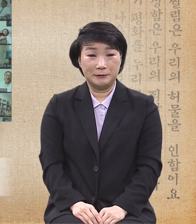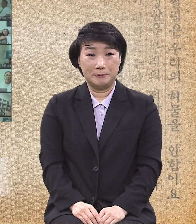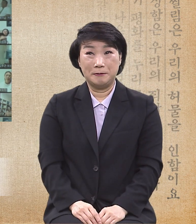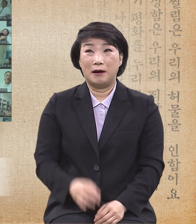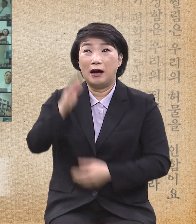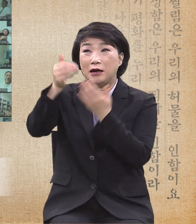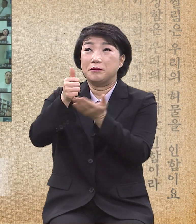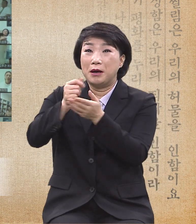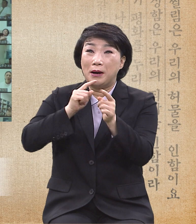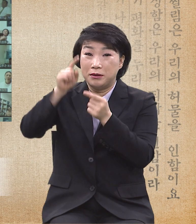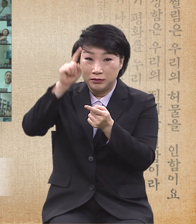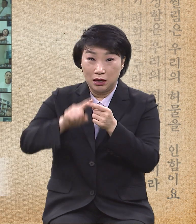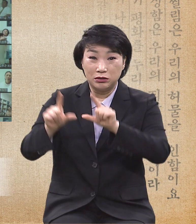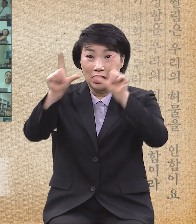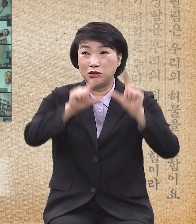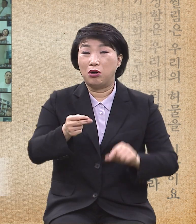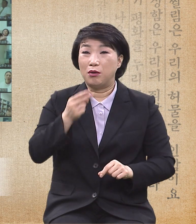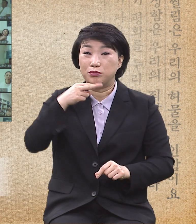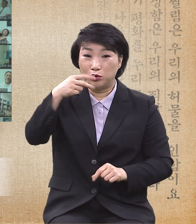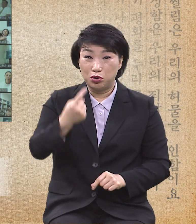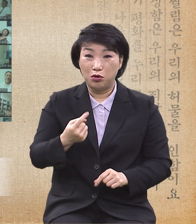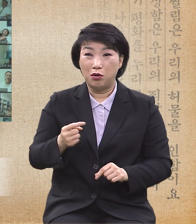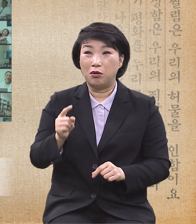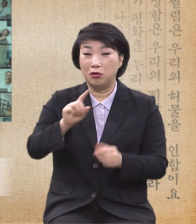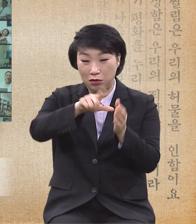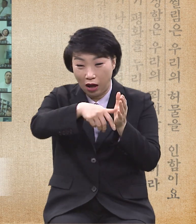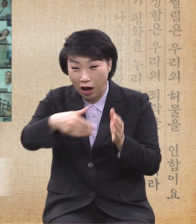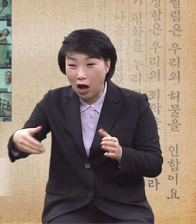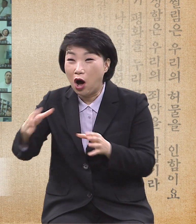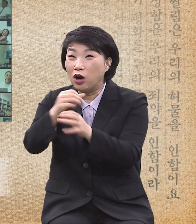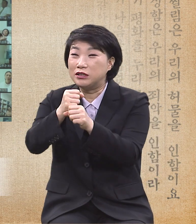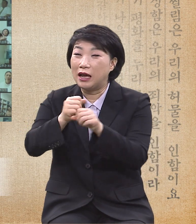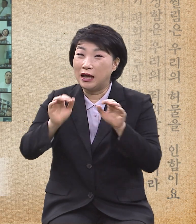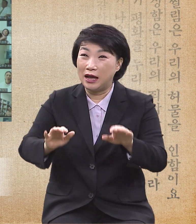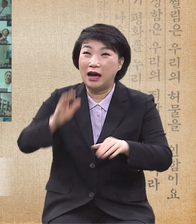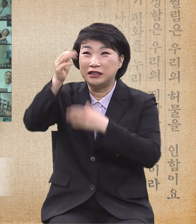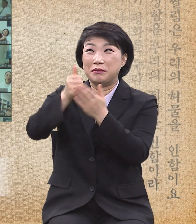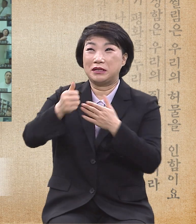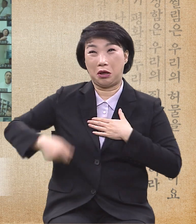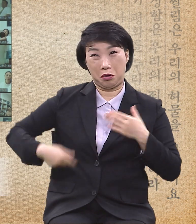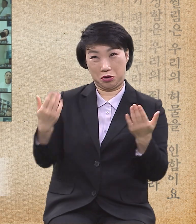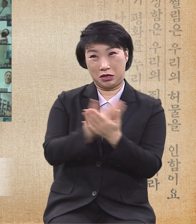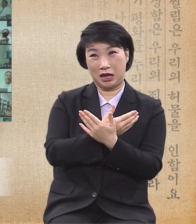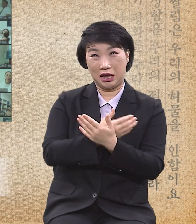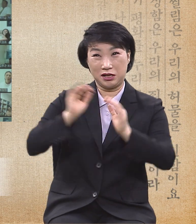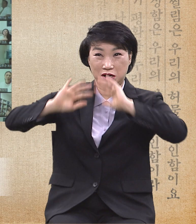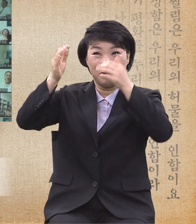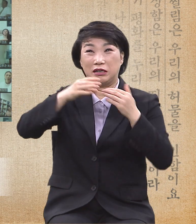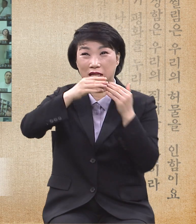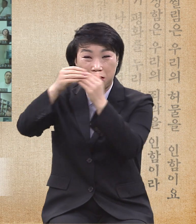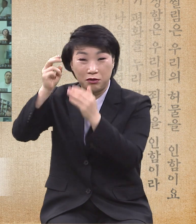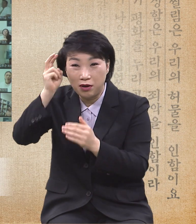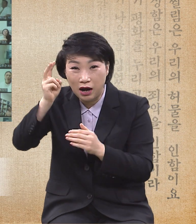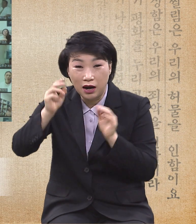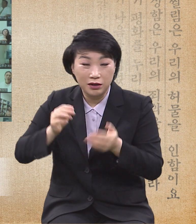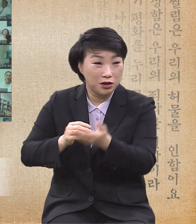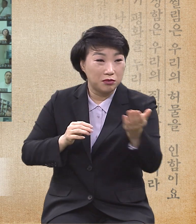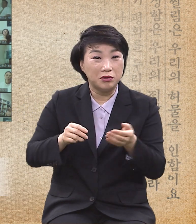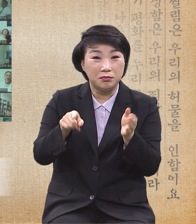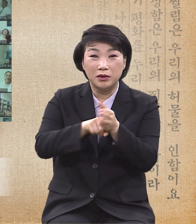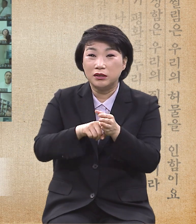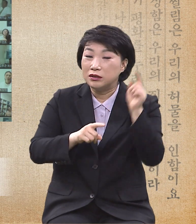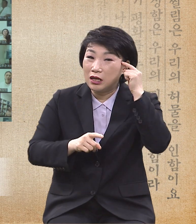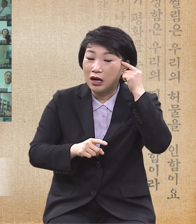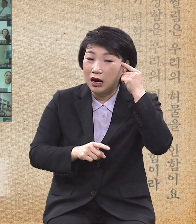안 살아도 어느 땐가는 나를 하나님이 회개해서 천국 보내겠지라고는 믿는 구석이 있기 때문에